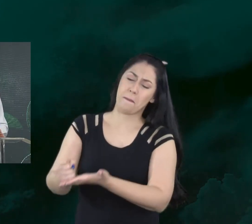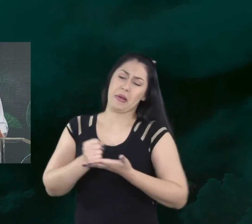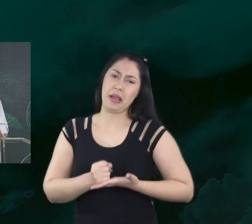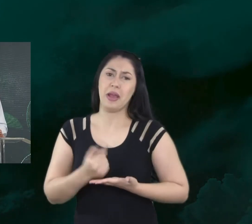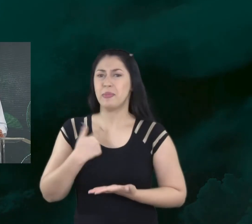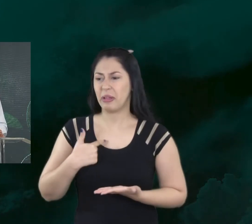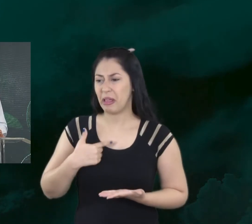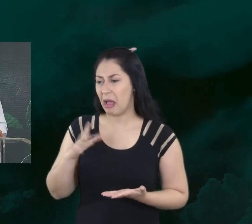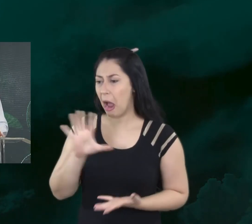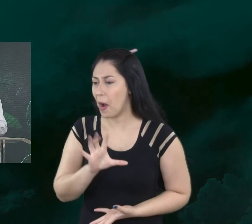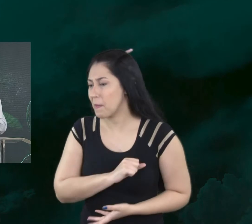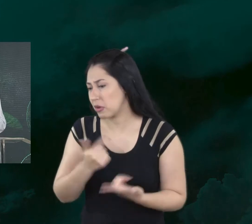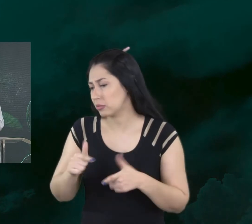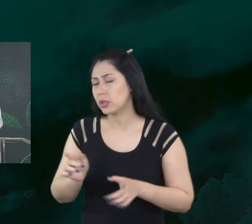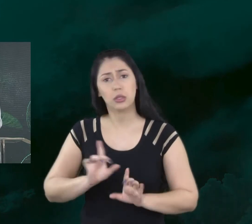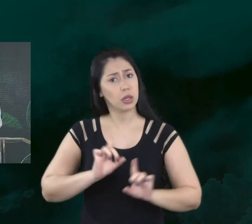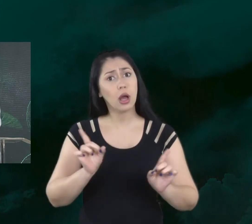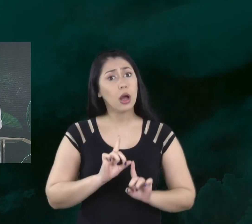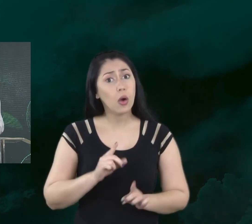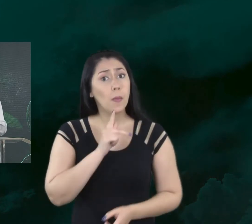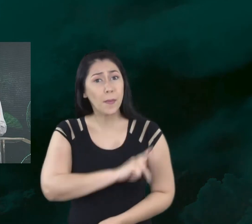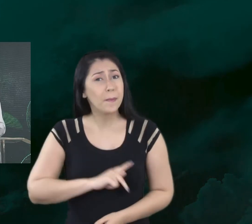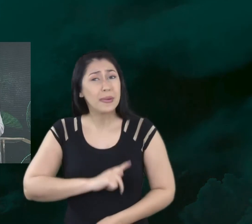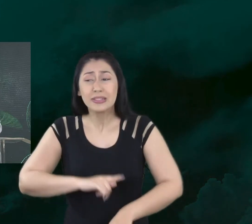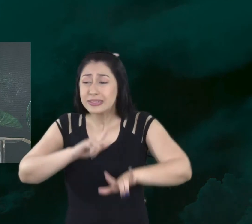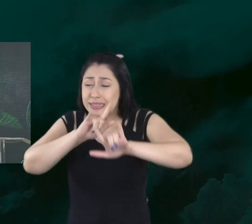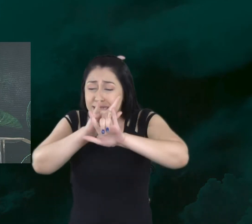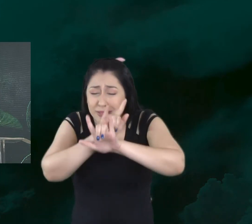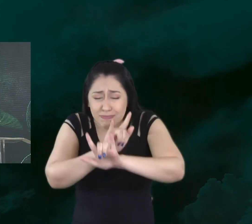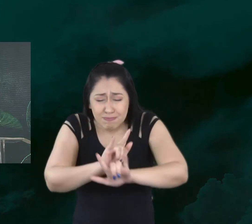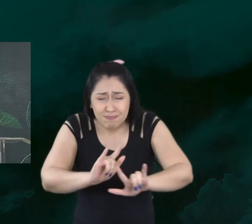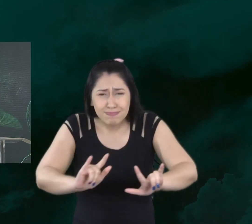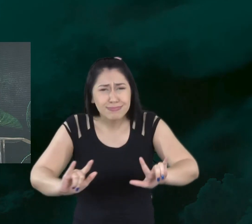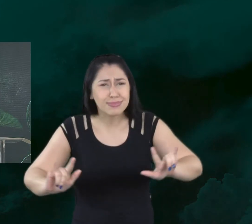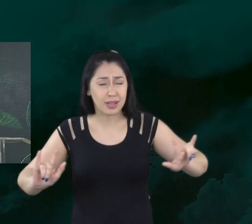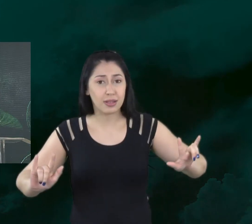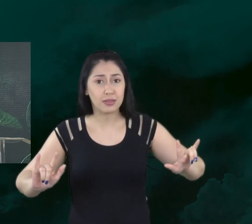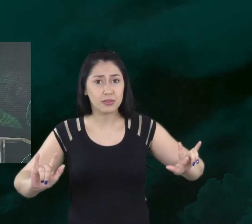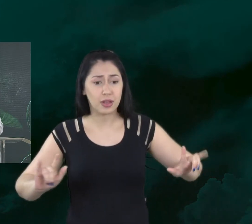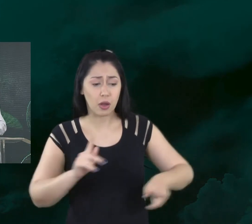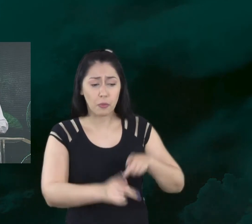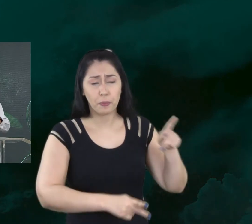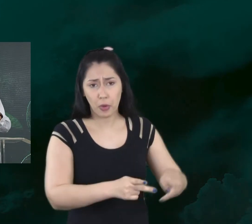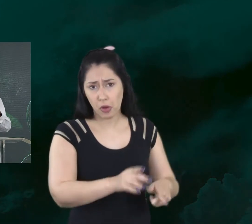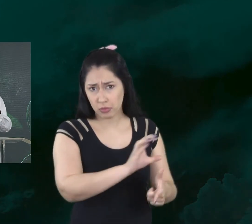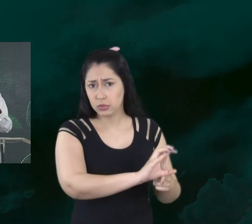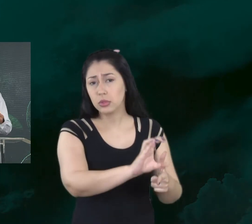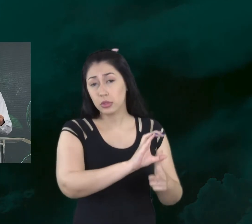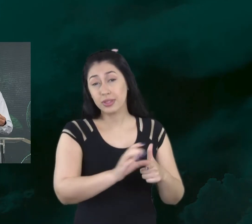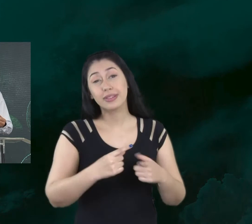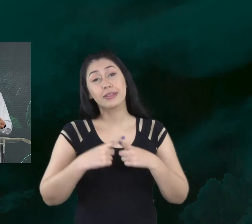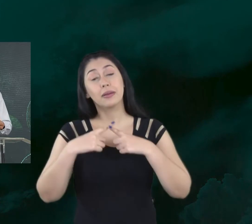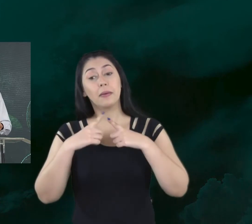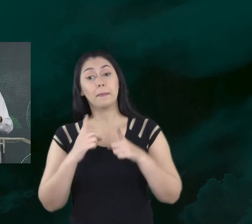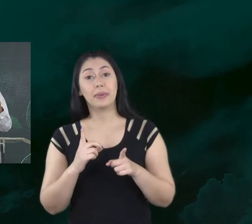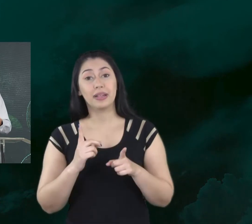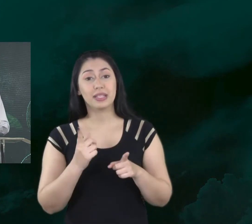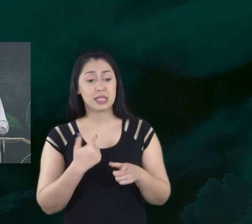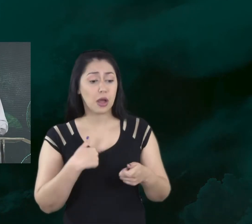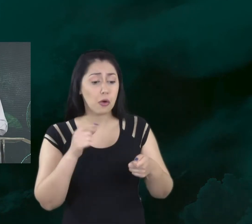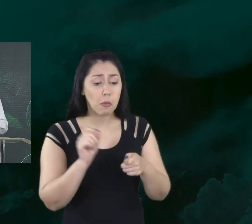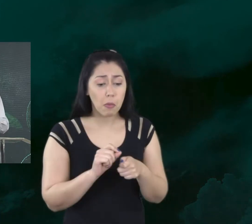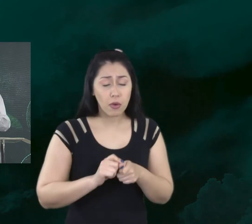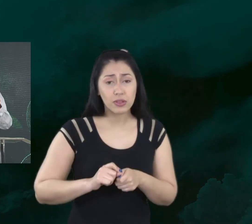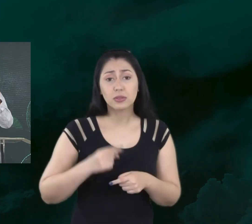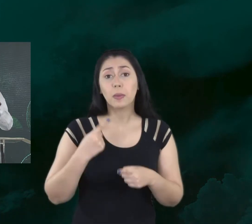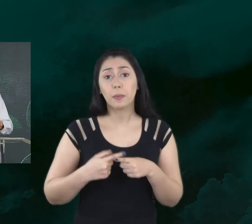Pelo contrário, Paulo amava demais, né, aos coríntios. Mas o que faço e farei